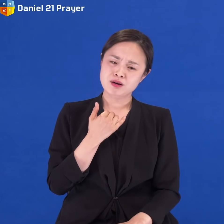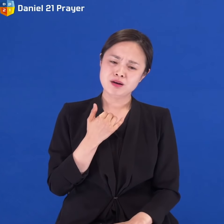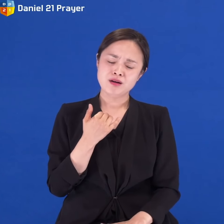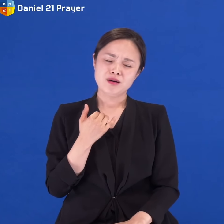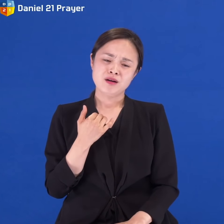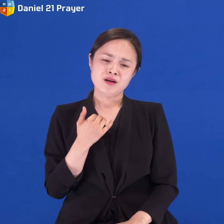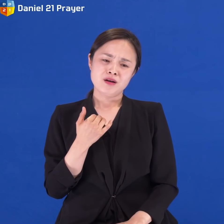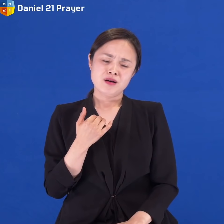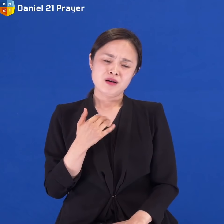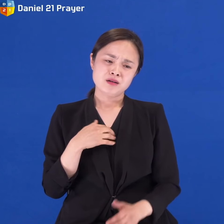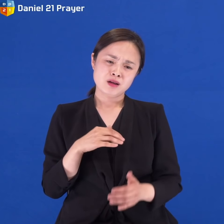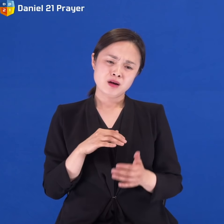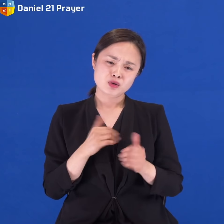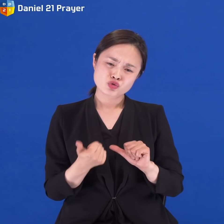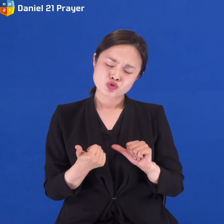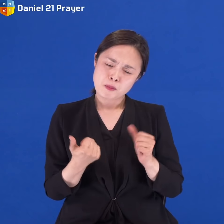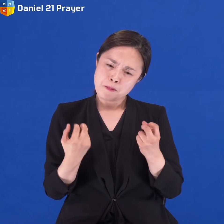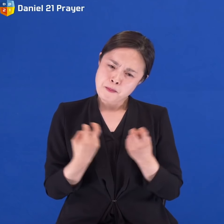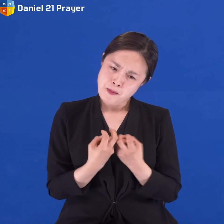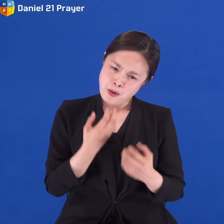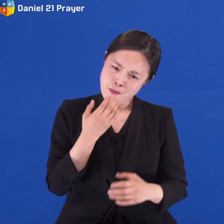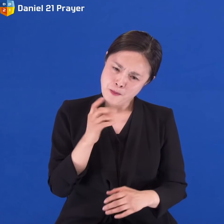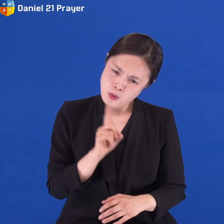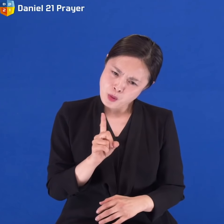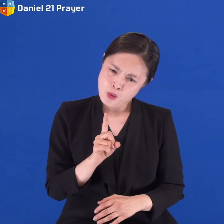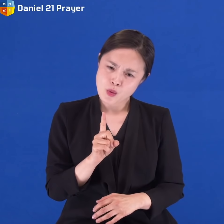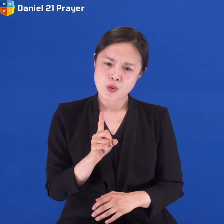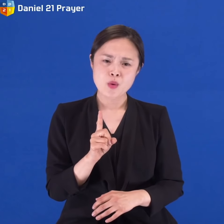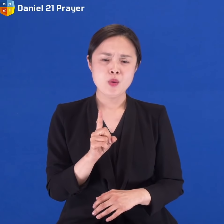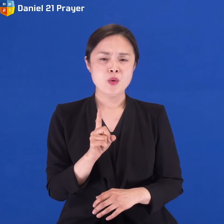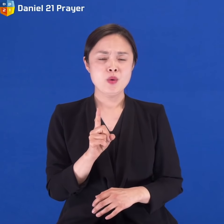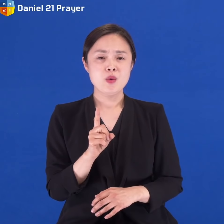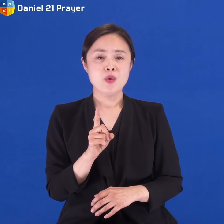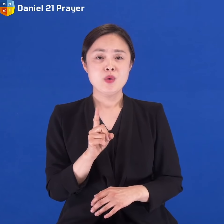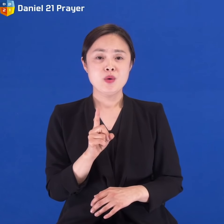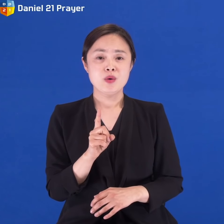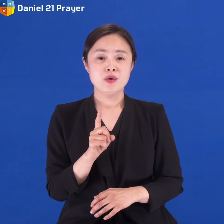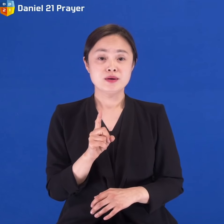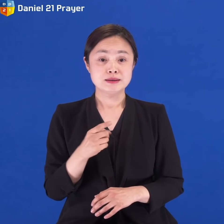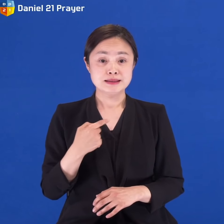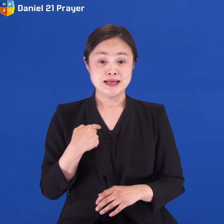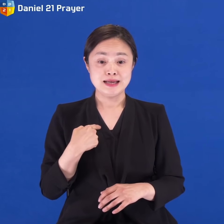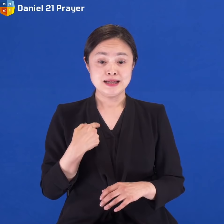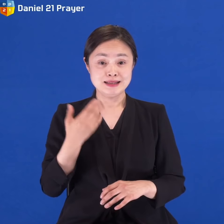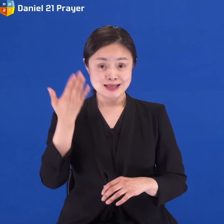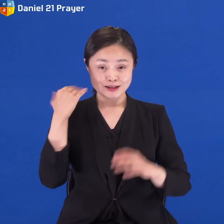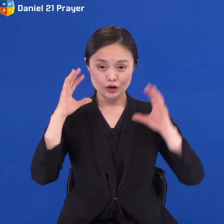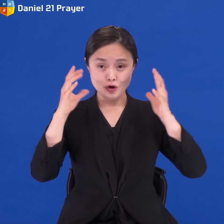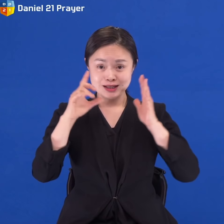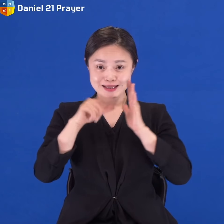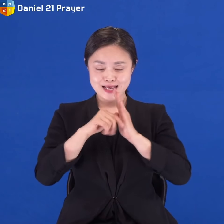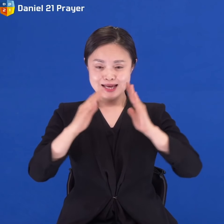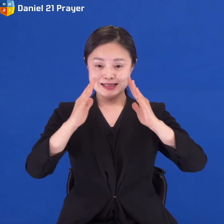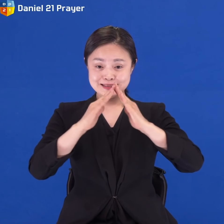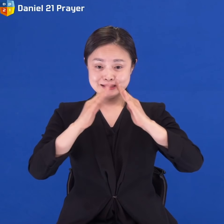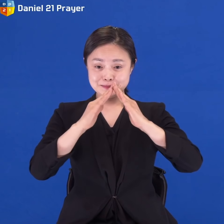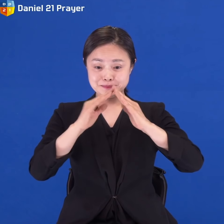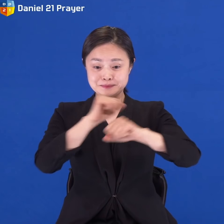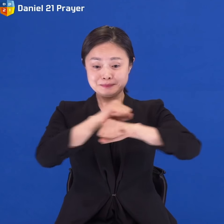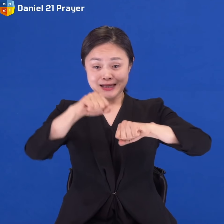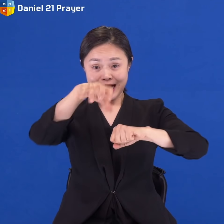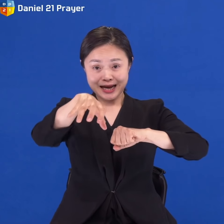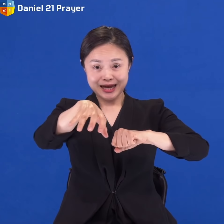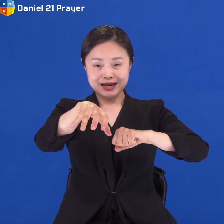우아하게 죽을까? 백합 좋아했거든요. 저희 집 마당에 항상 백합이 있었습니다. 저희 어머니가 워낙 우아함을